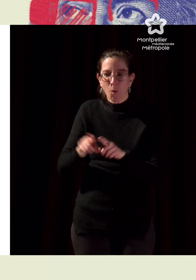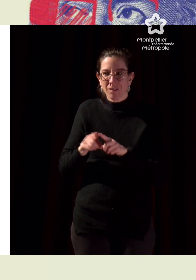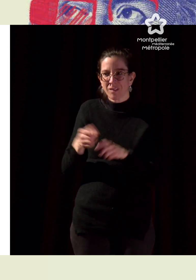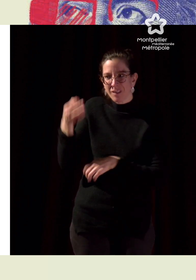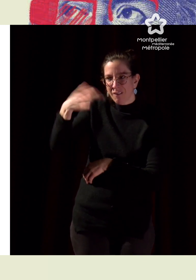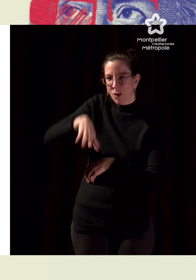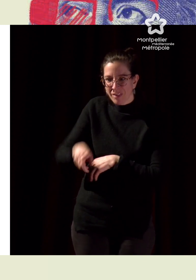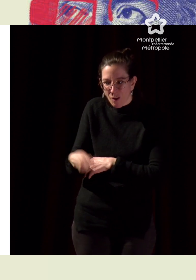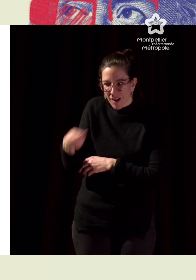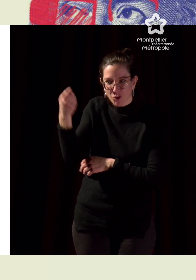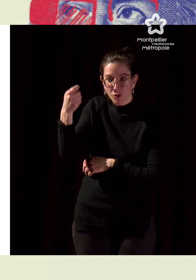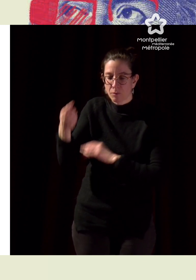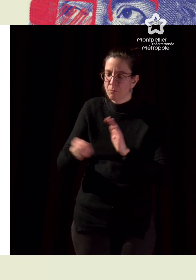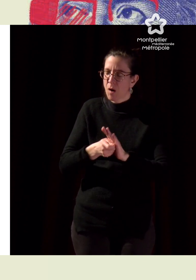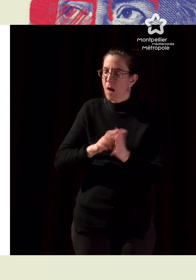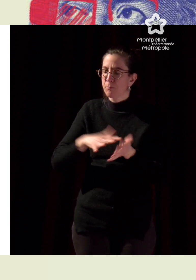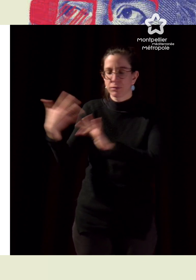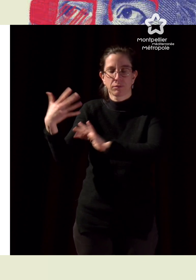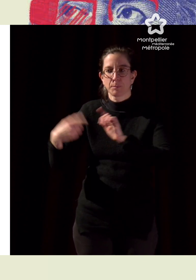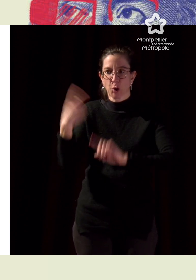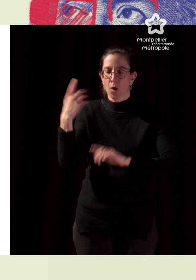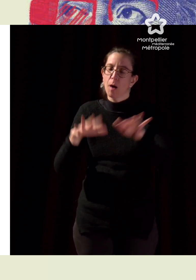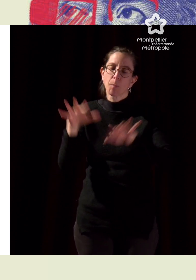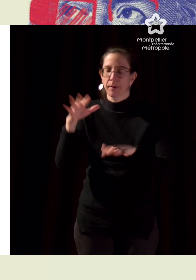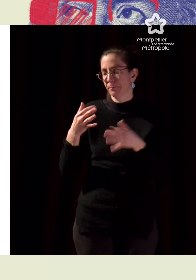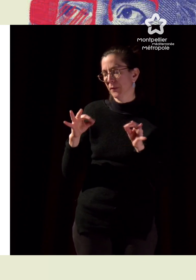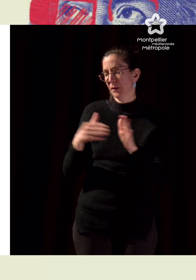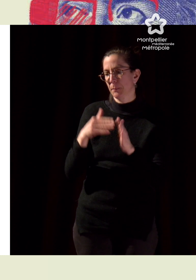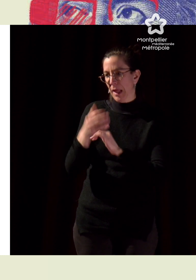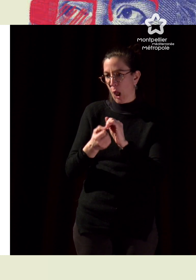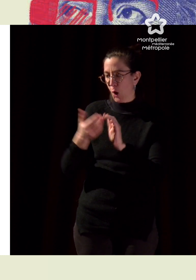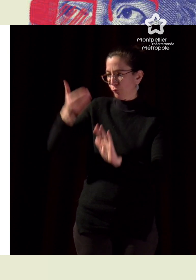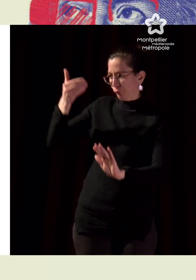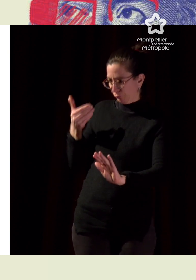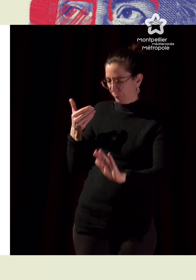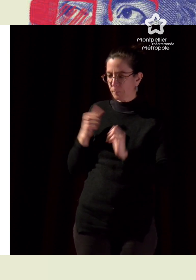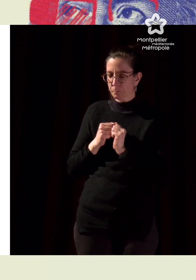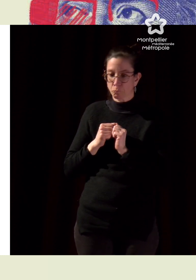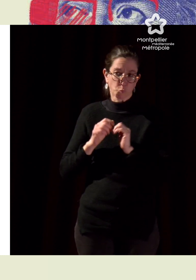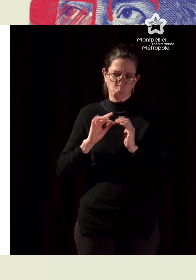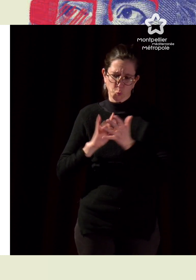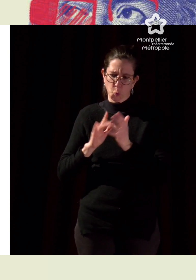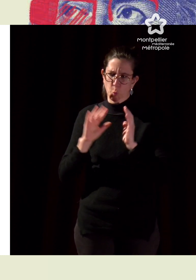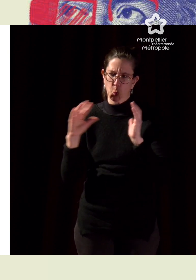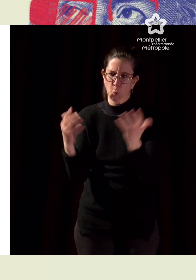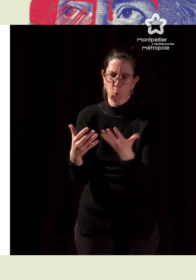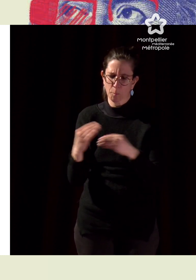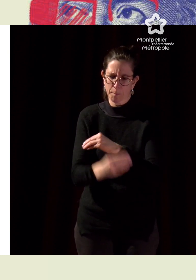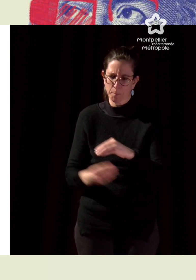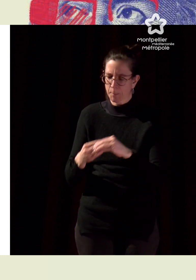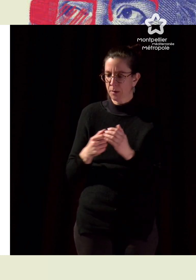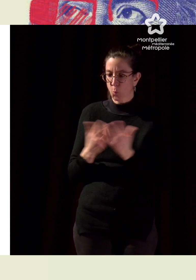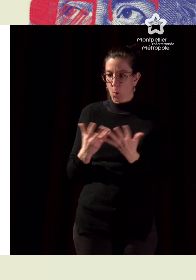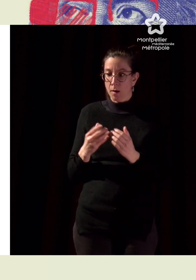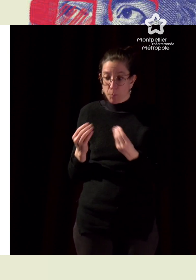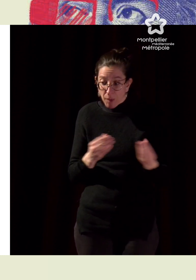Grosso modo, il y a 10 000 ans, à peu près, de manière indépendante, sur l'ensemble de la planète, les